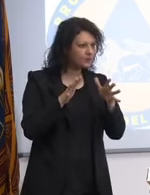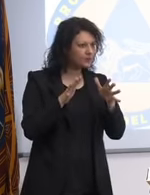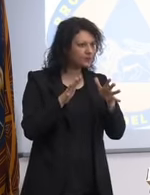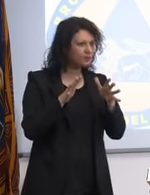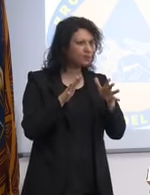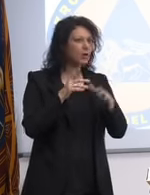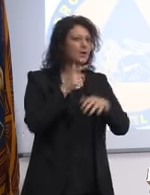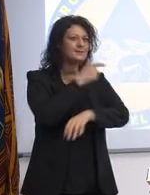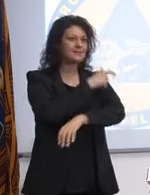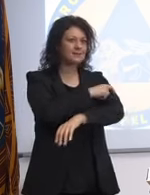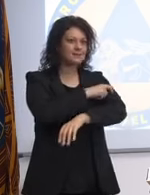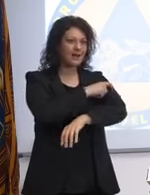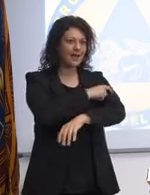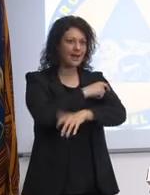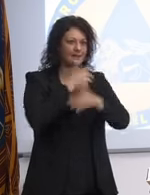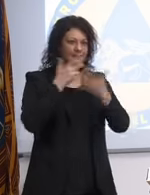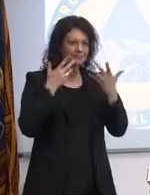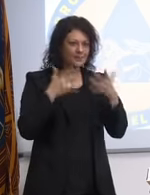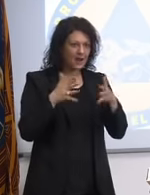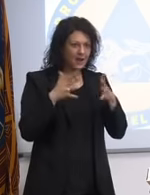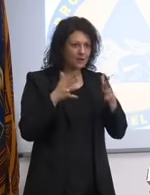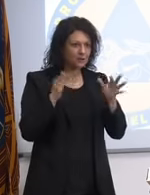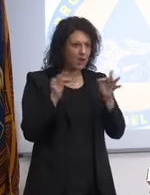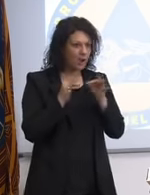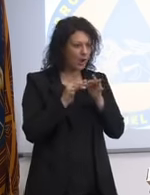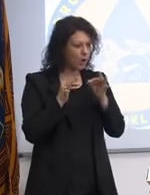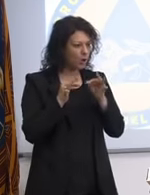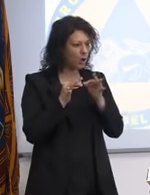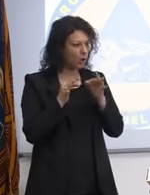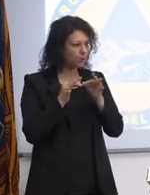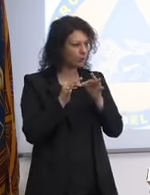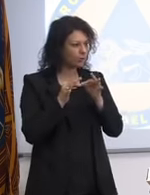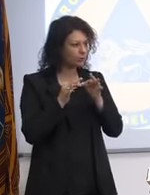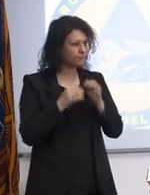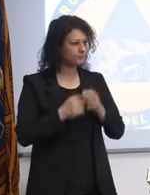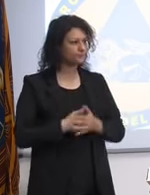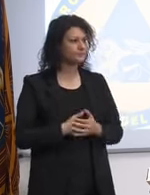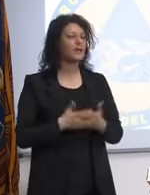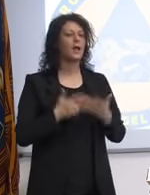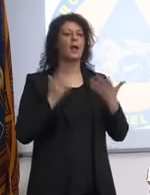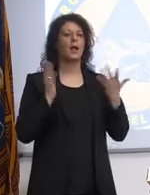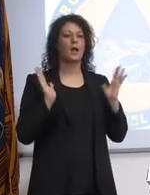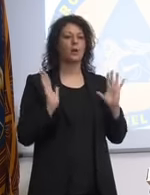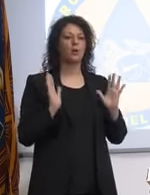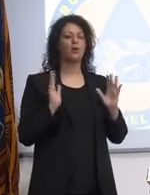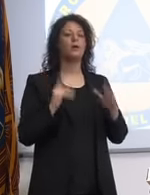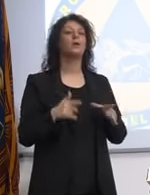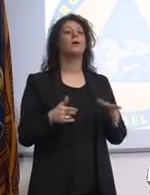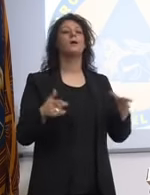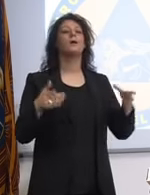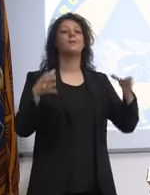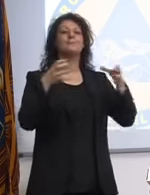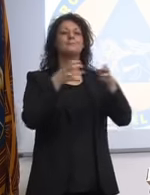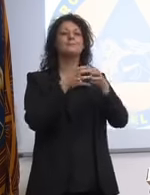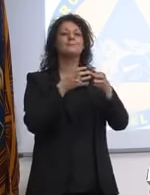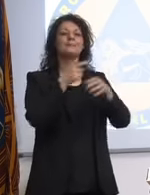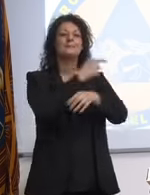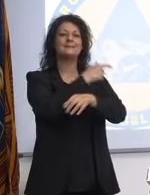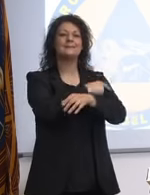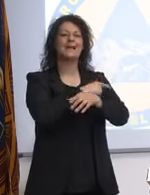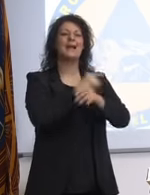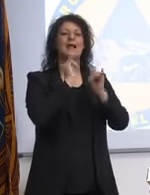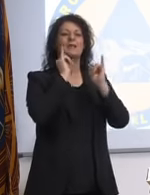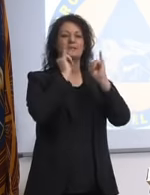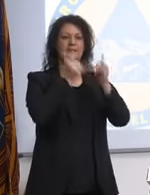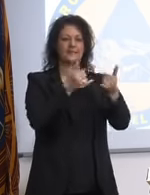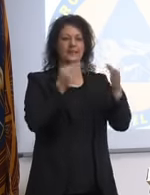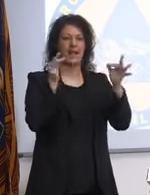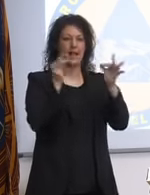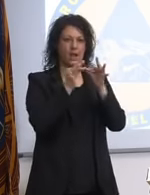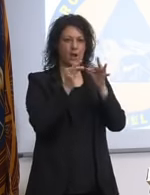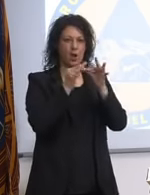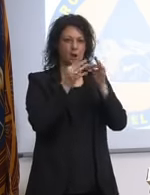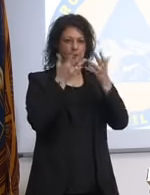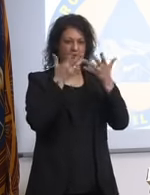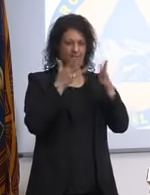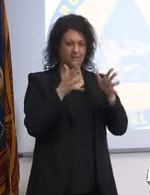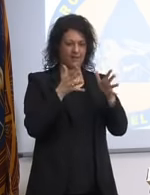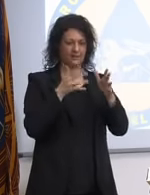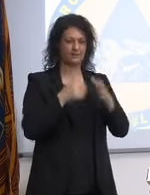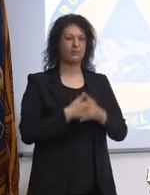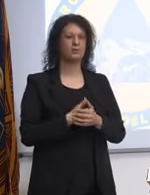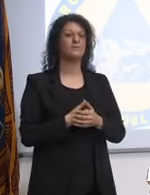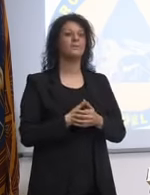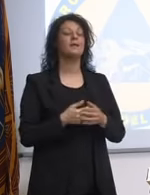CGL e CISL. Allora, sindacati, diciamo, il comparto sì. Con le parti mediche,